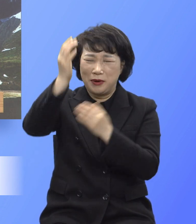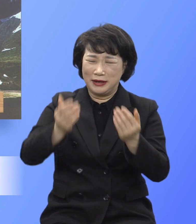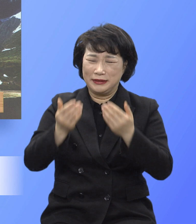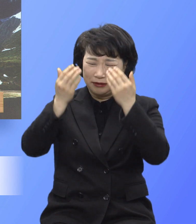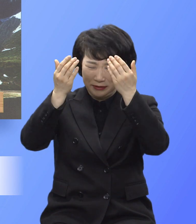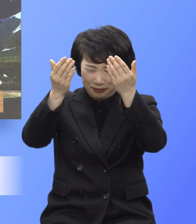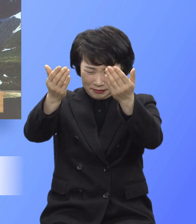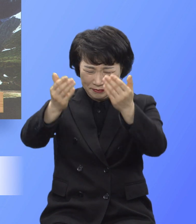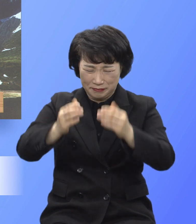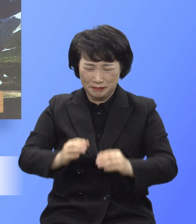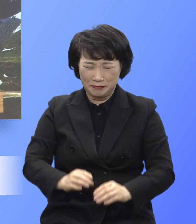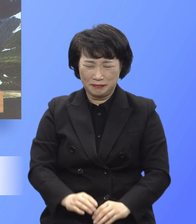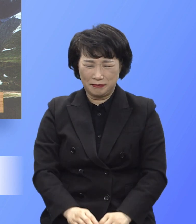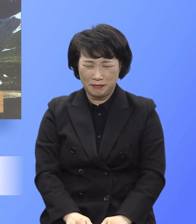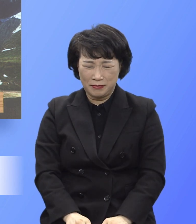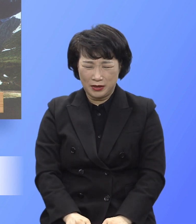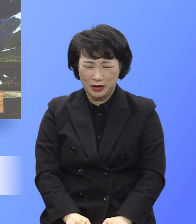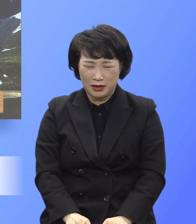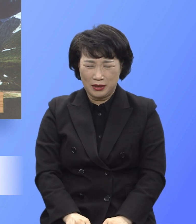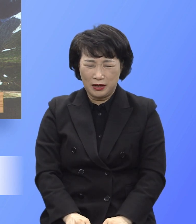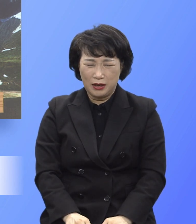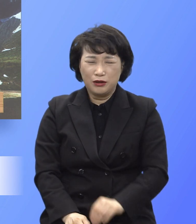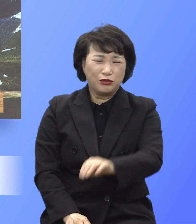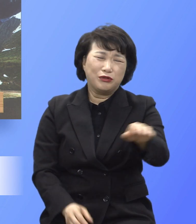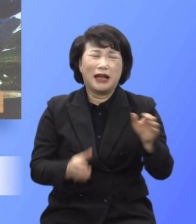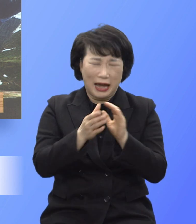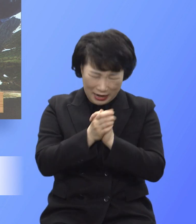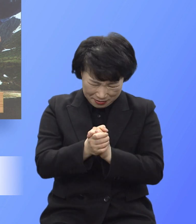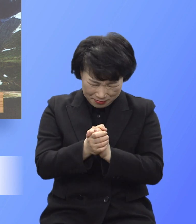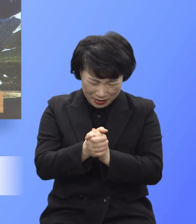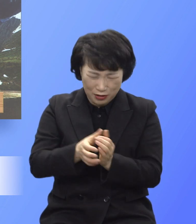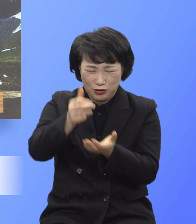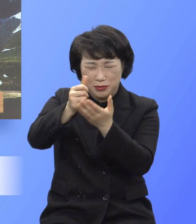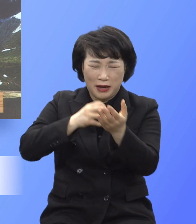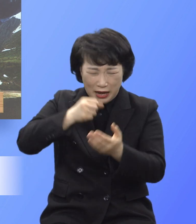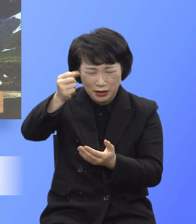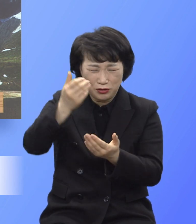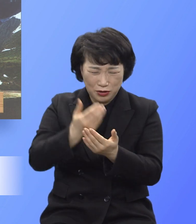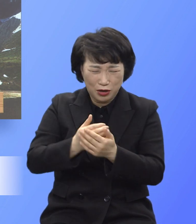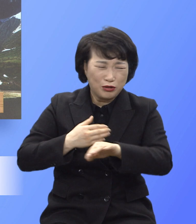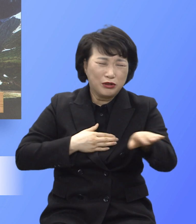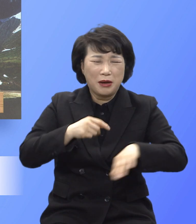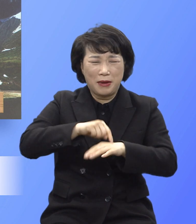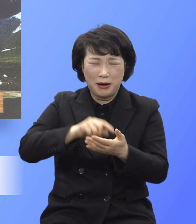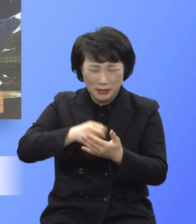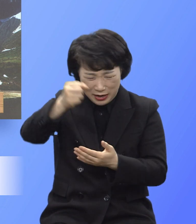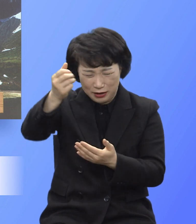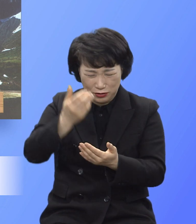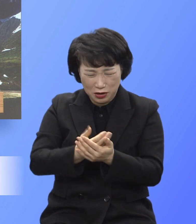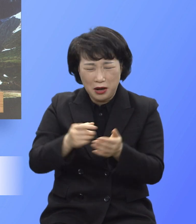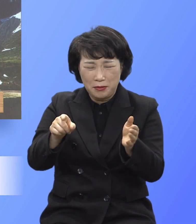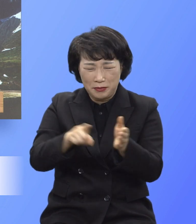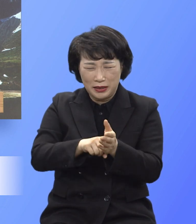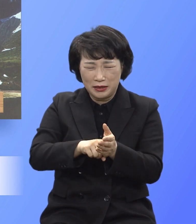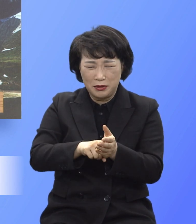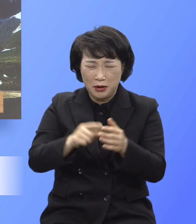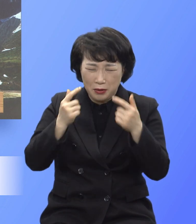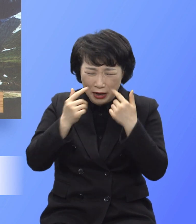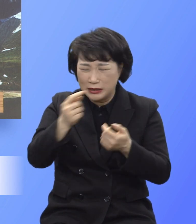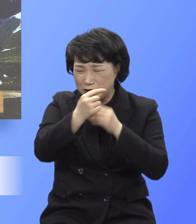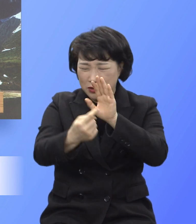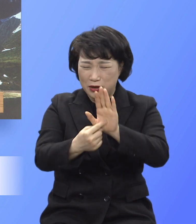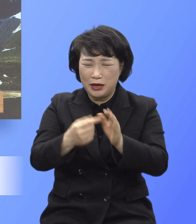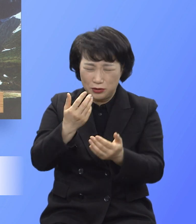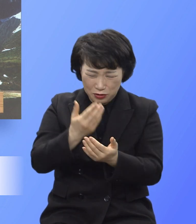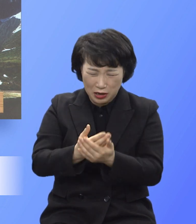영광 올려드립니다. 우리의 아멘을 받으시고 마음을 받으시고 믿음을